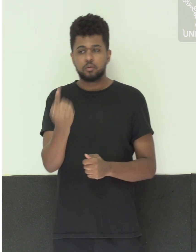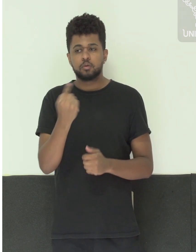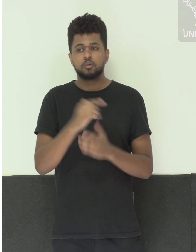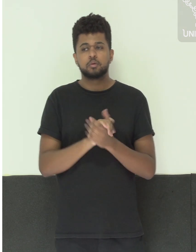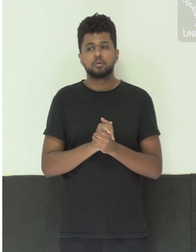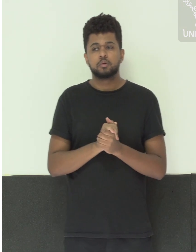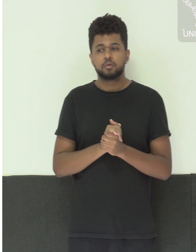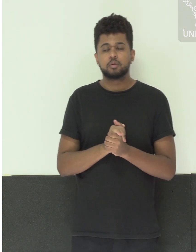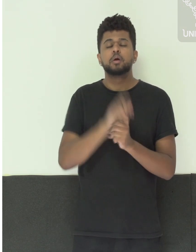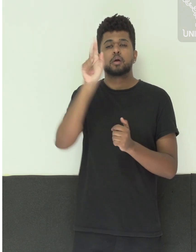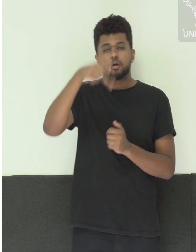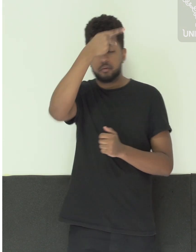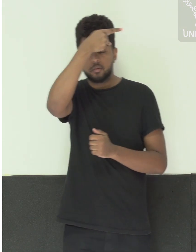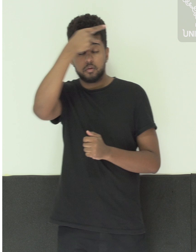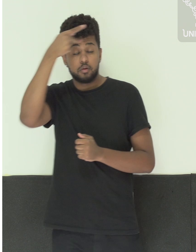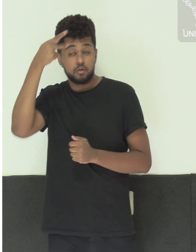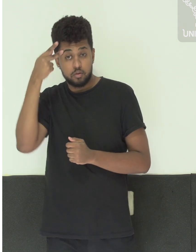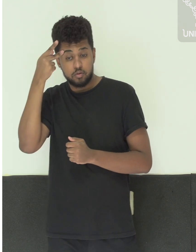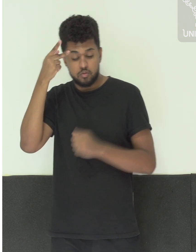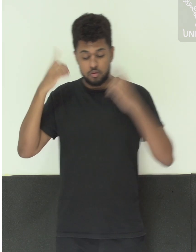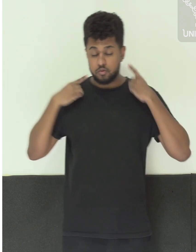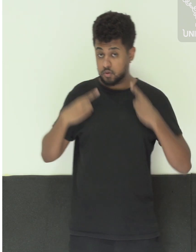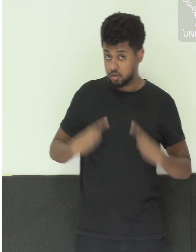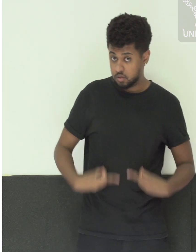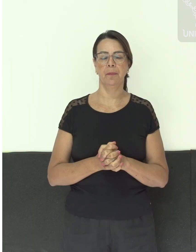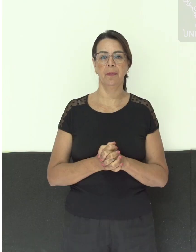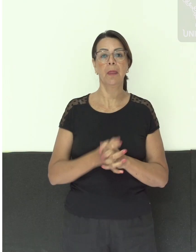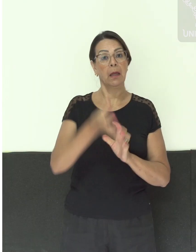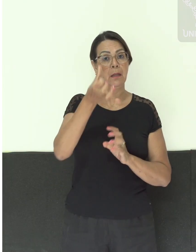6.3.1.1.1. Que sejam pessoas com deficiência.